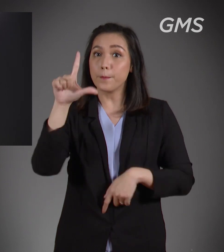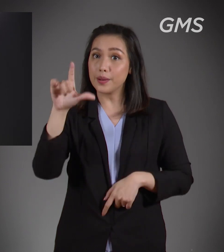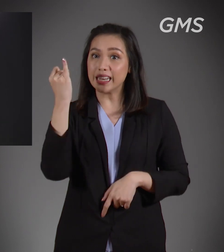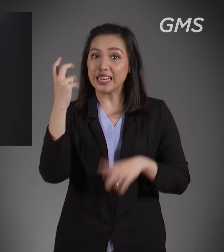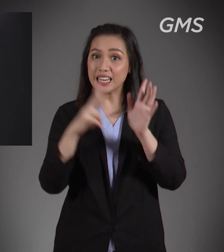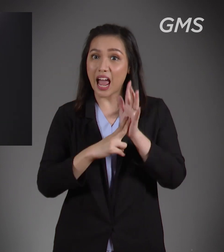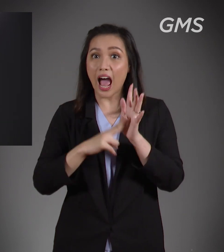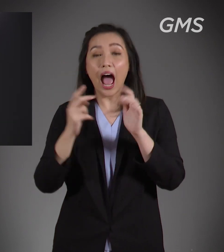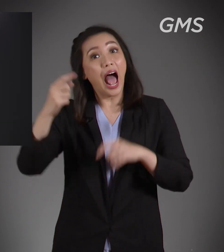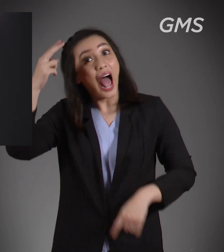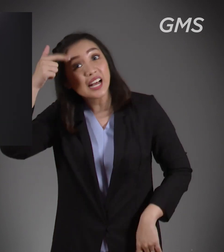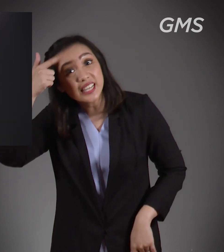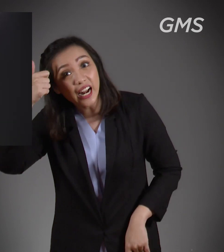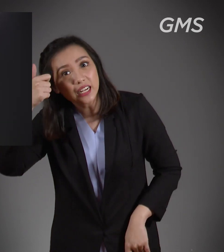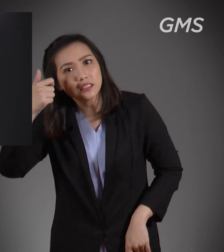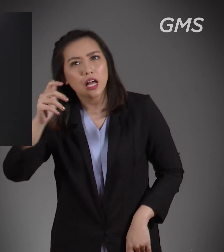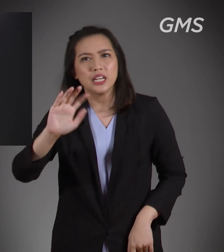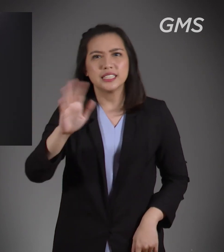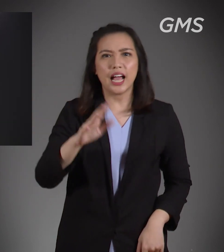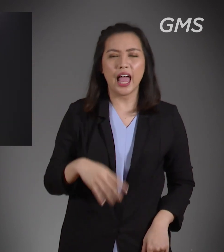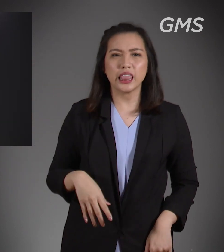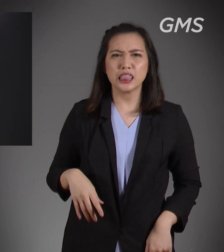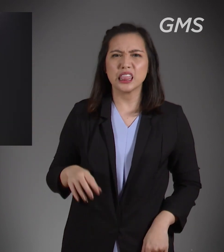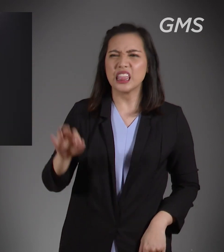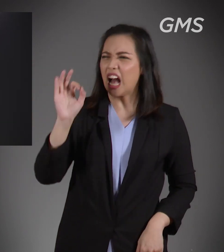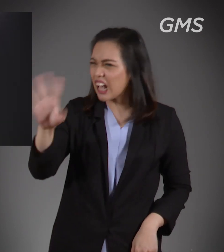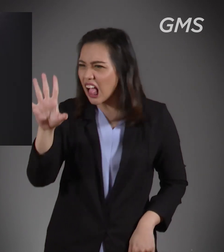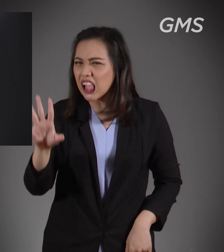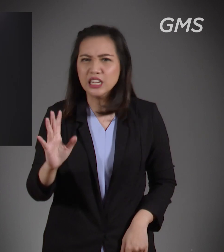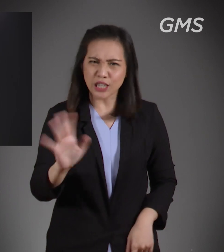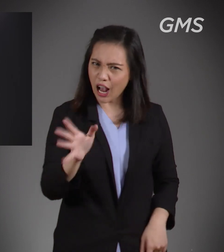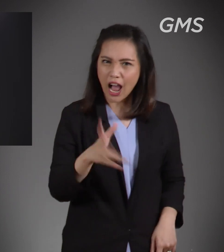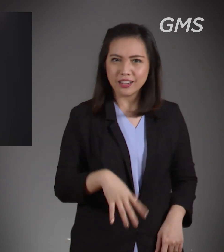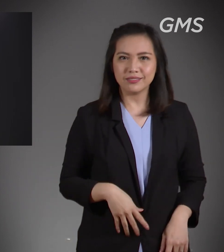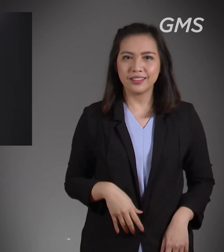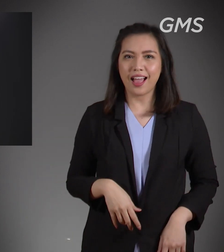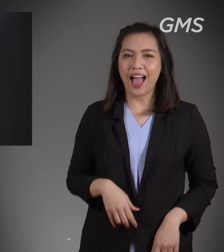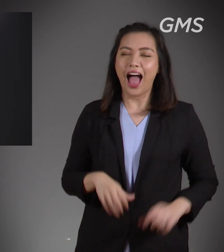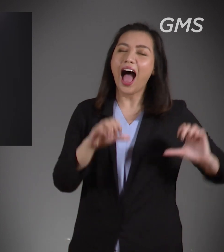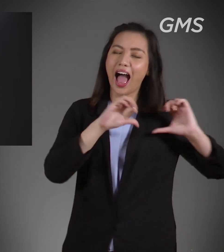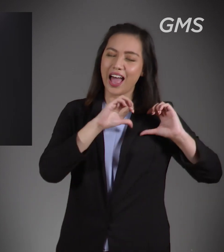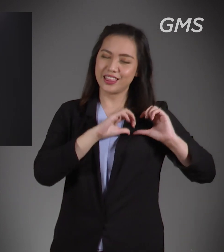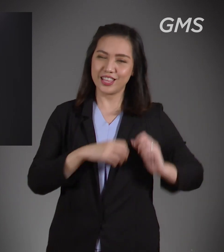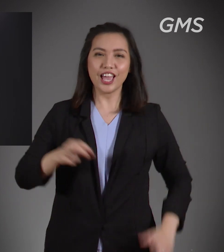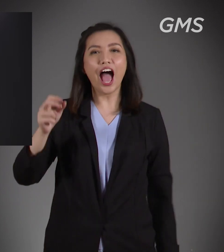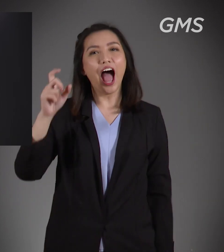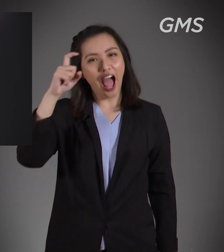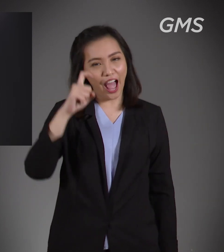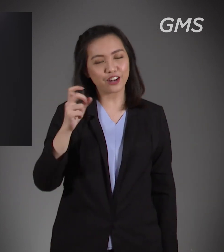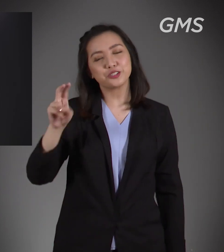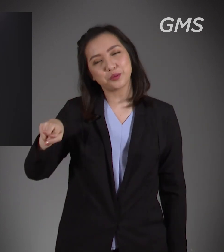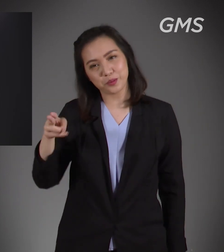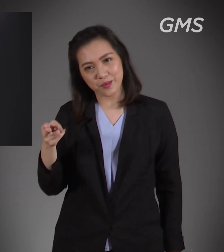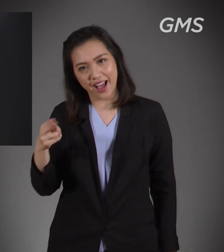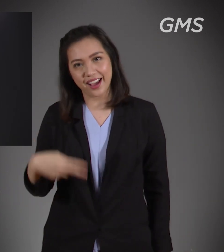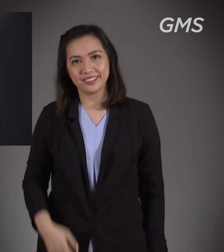membangkang. Mengeraskan hati hanya merugikan. Nanti kita jadi Firaun, hatinya membatu. Jadi kalau Tuhan sedang mendidik